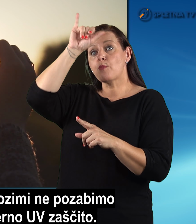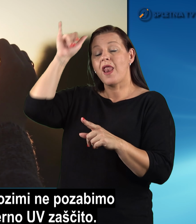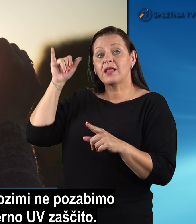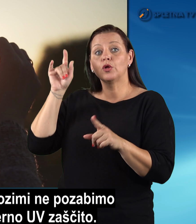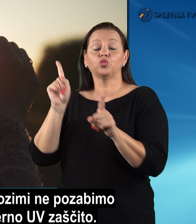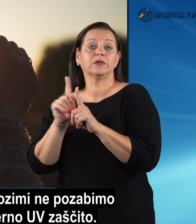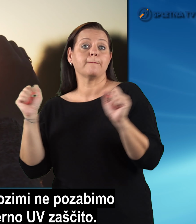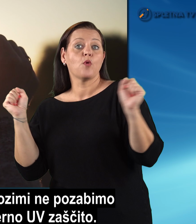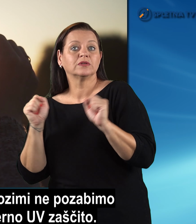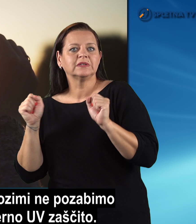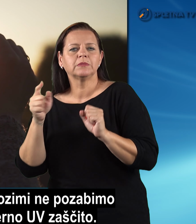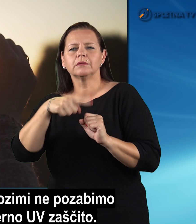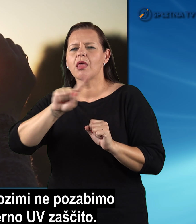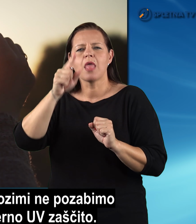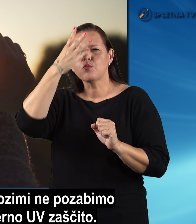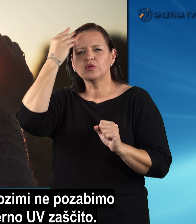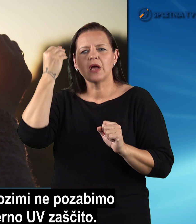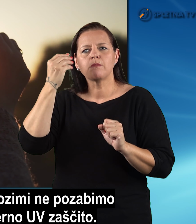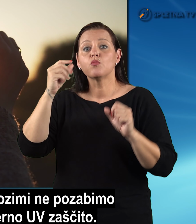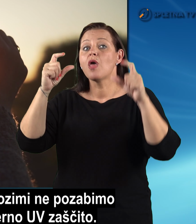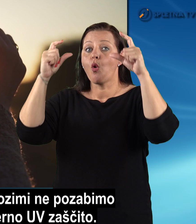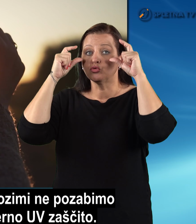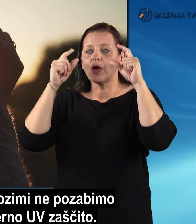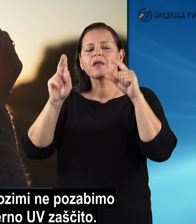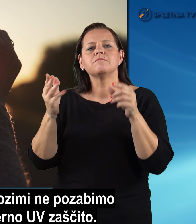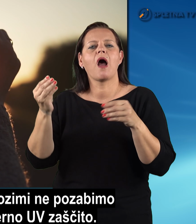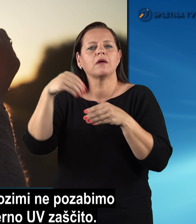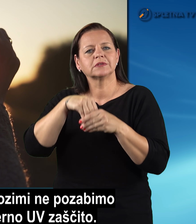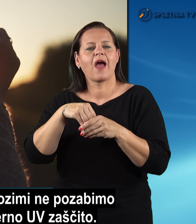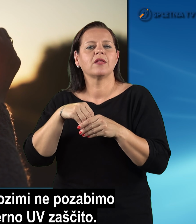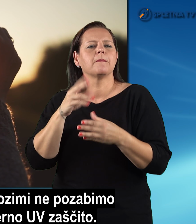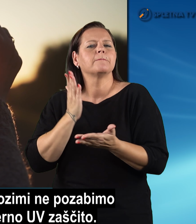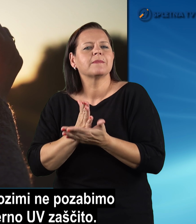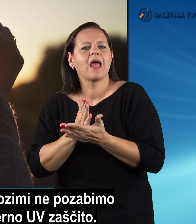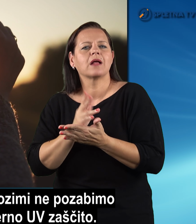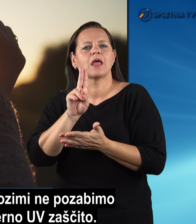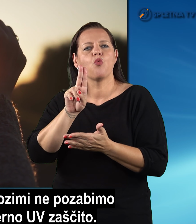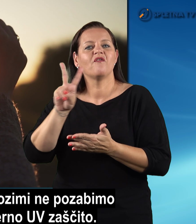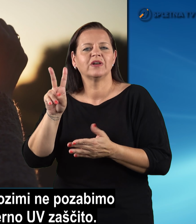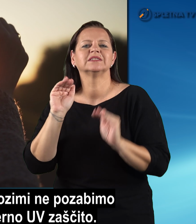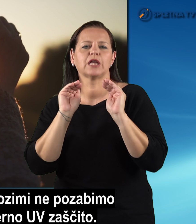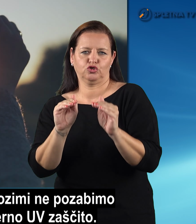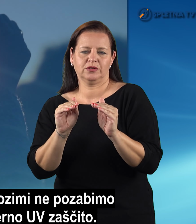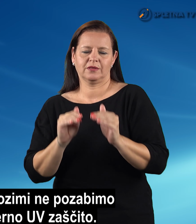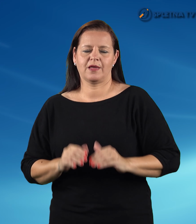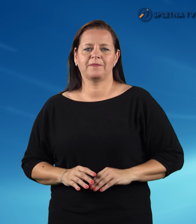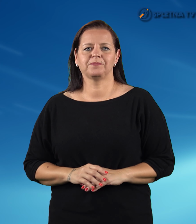In tako poleti kot tudi pozimi ne pozabimo na očala s primerno UV zaščito.